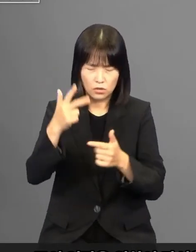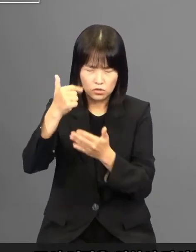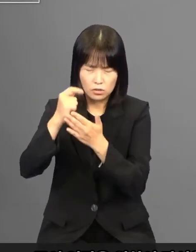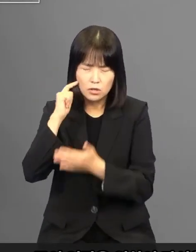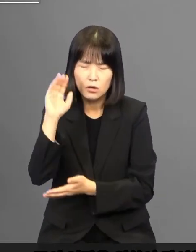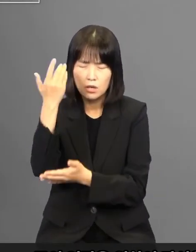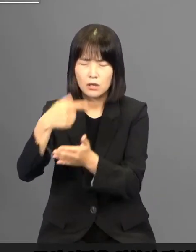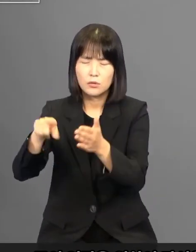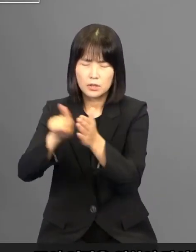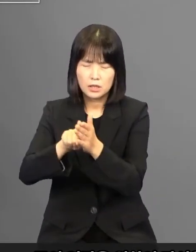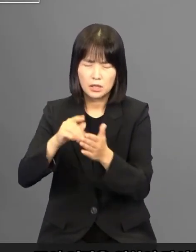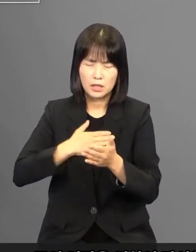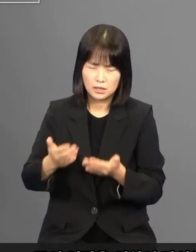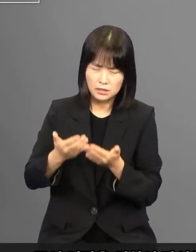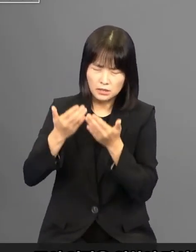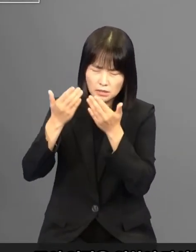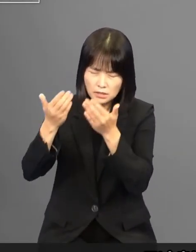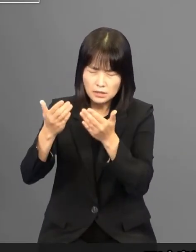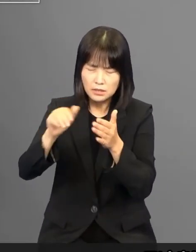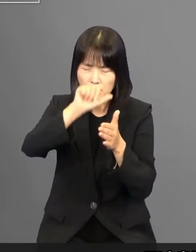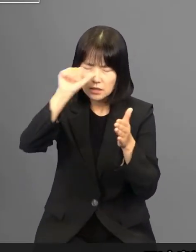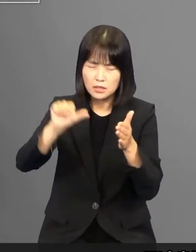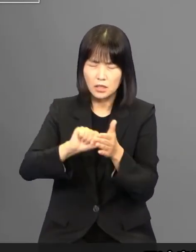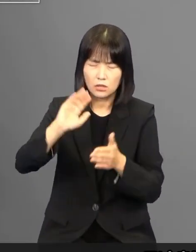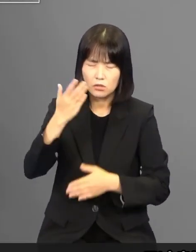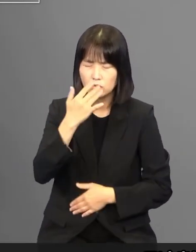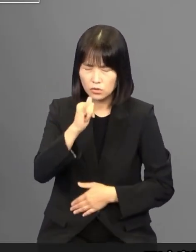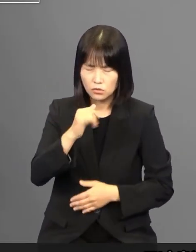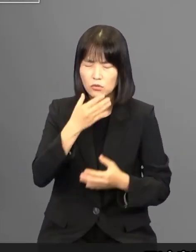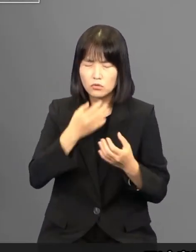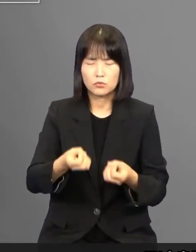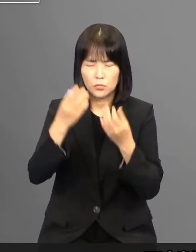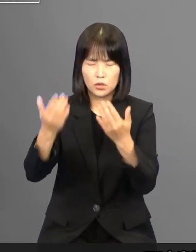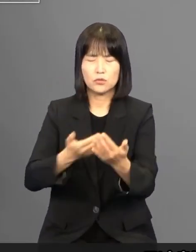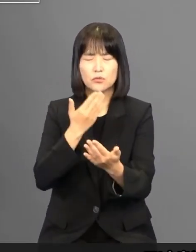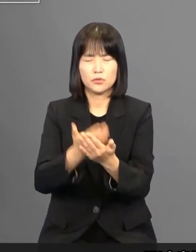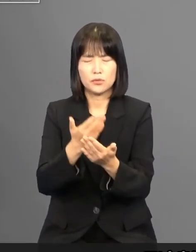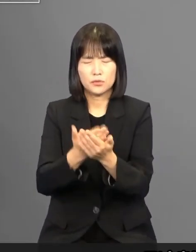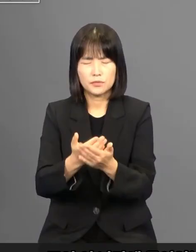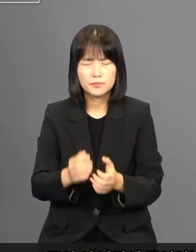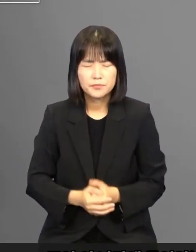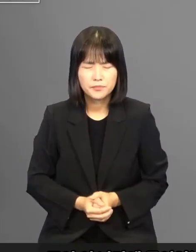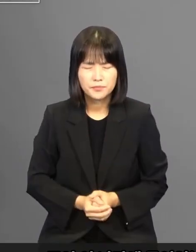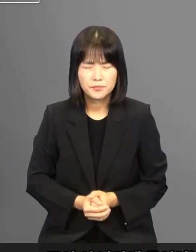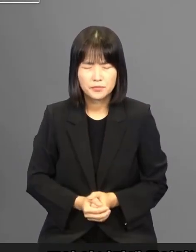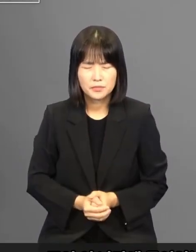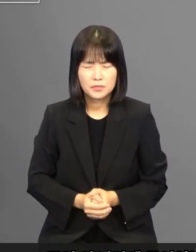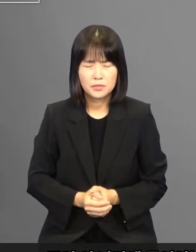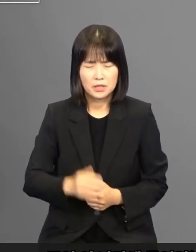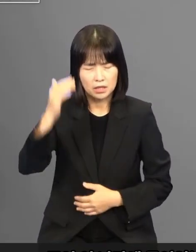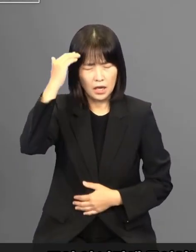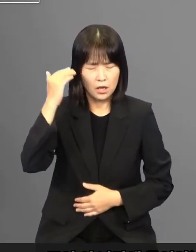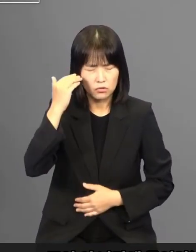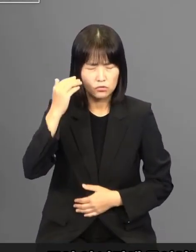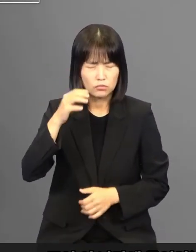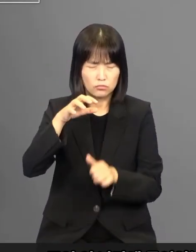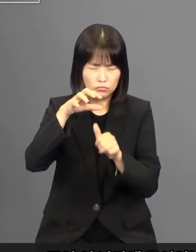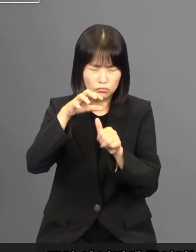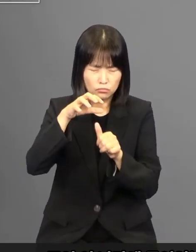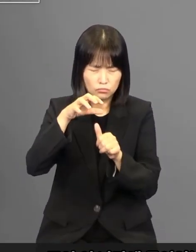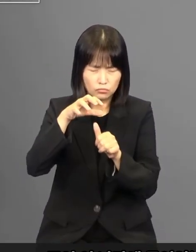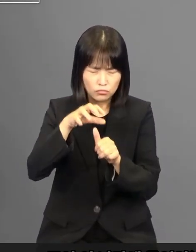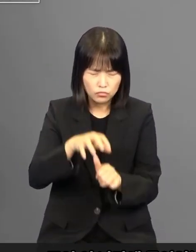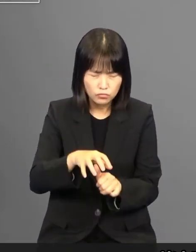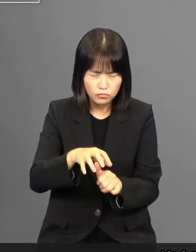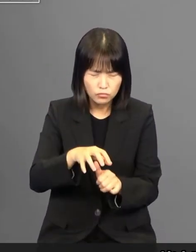위하여 자신을 드려준 남은 인생이 될 수 있도록 주님 축복하여 주시옵소서. 주여 이 나라에 묶여있는 관계들을 풀어지게